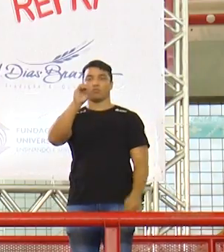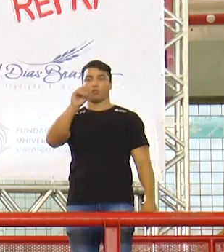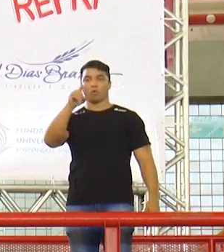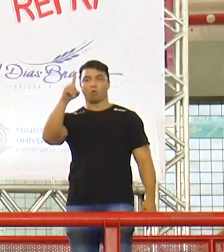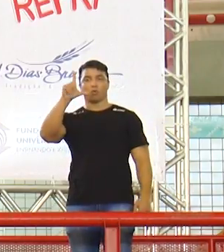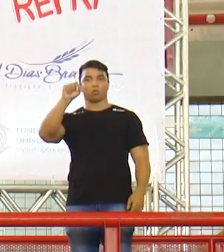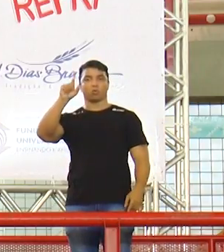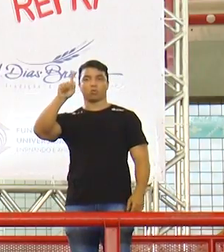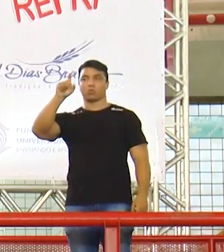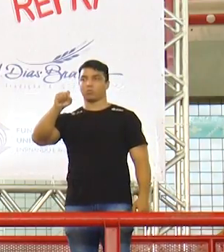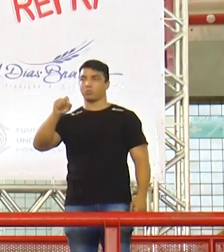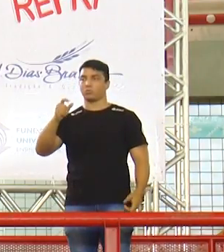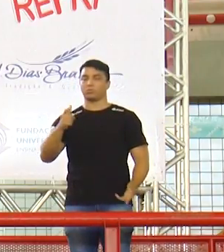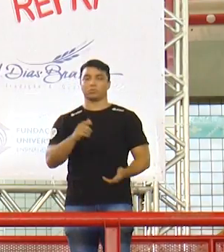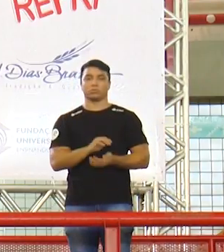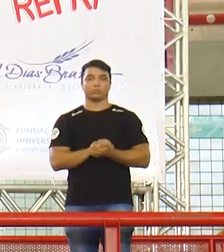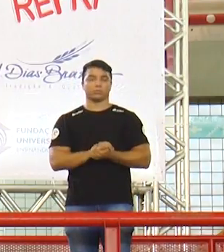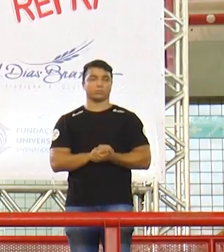ufólogo.